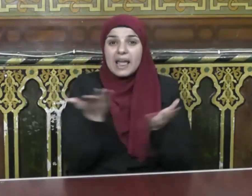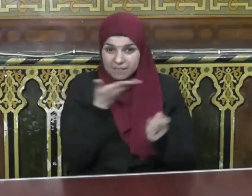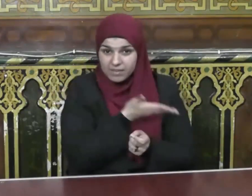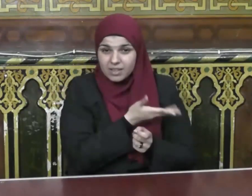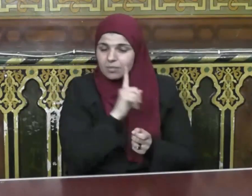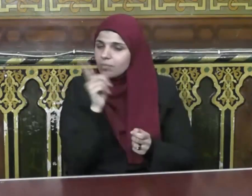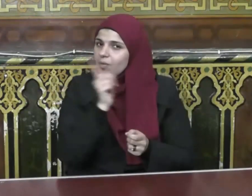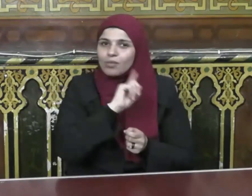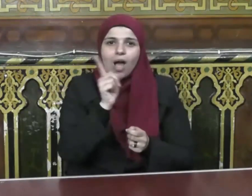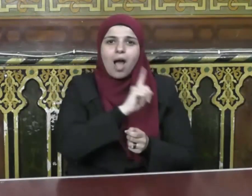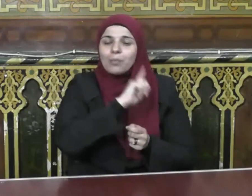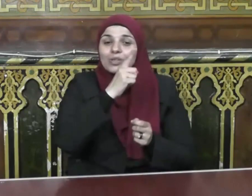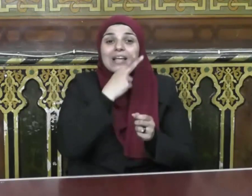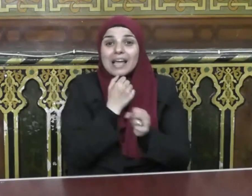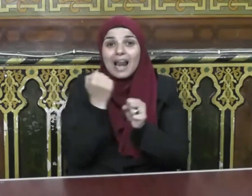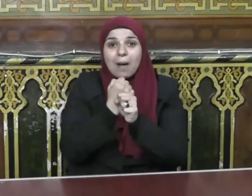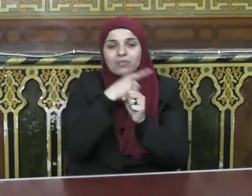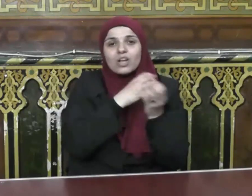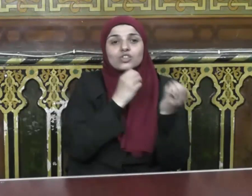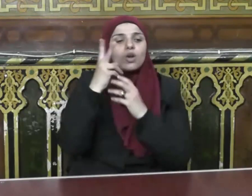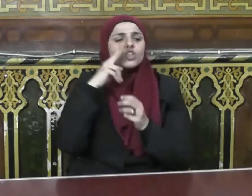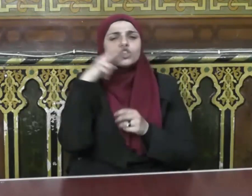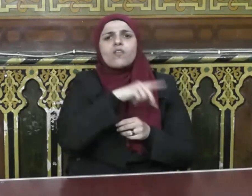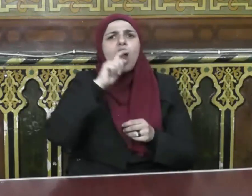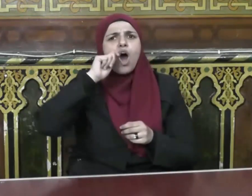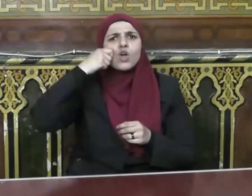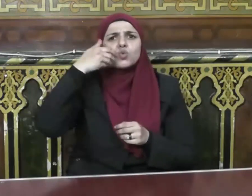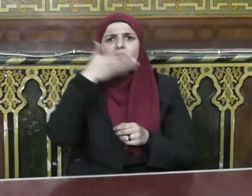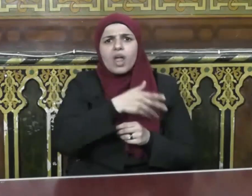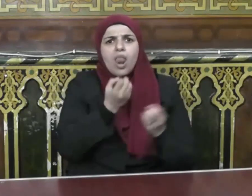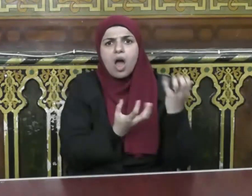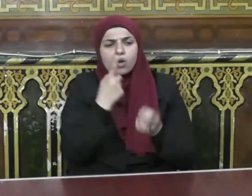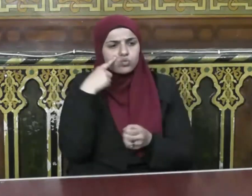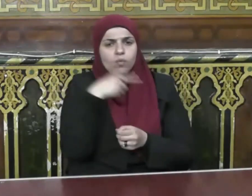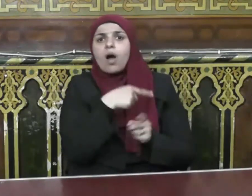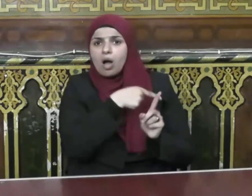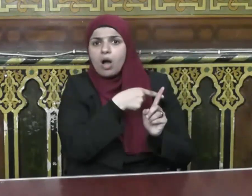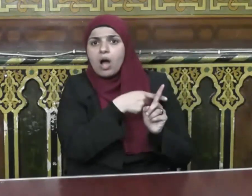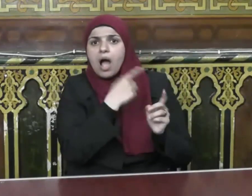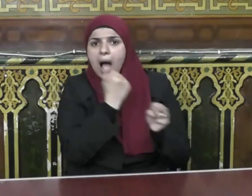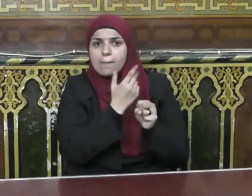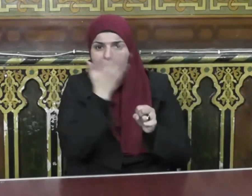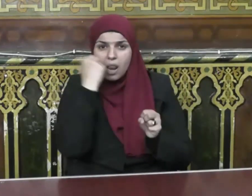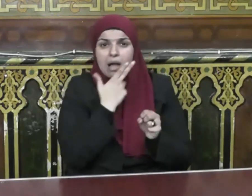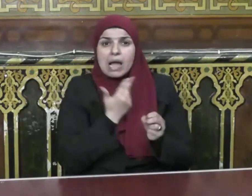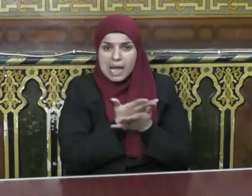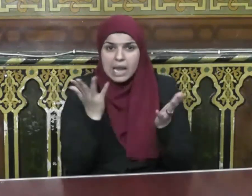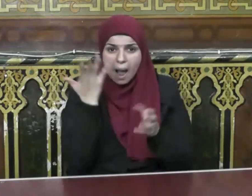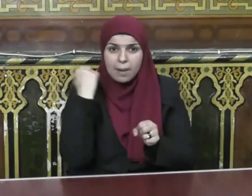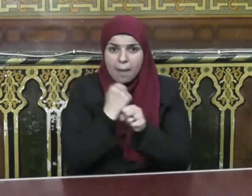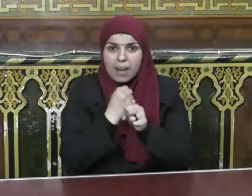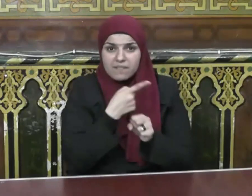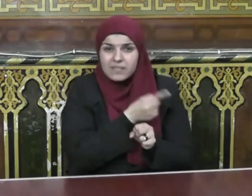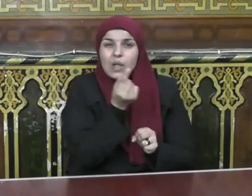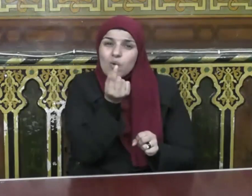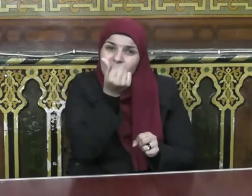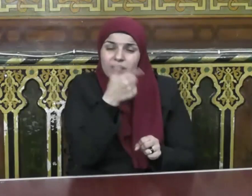قال: فيجدون في النار رجلا فيقال له: هل عملت خيرا قط؟ فيقول: